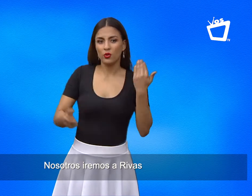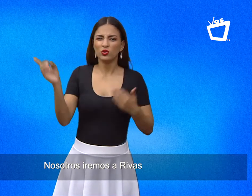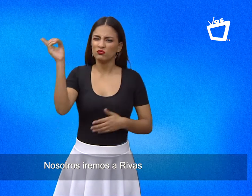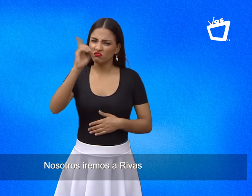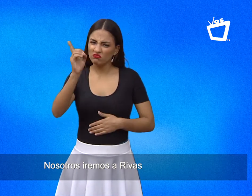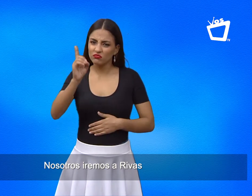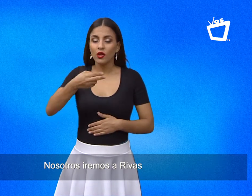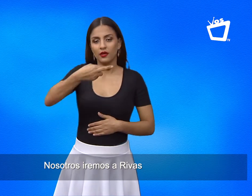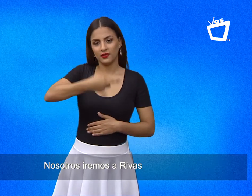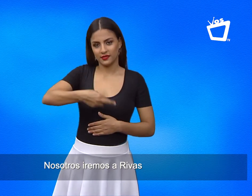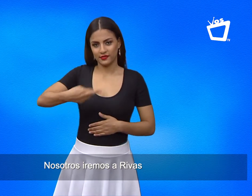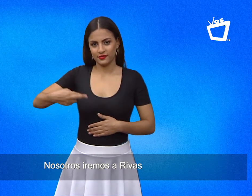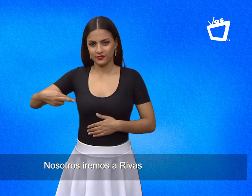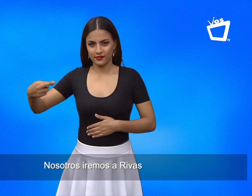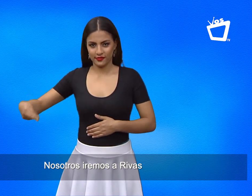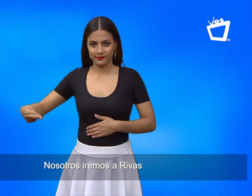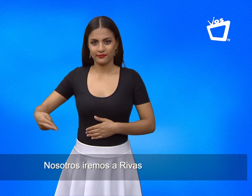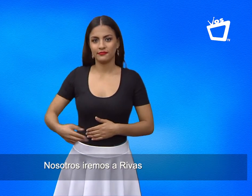Nosotros iremos a Rivas.